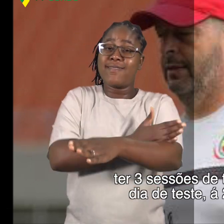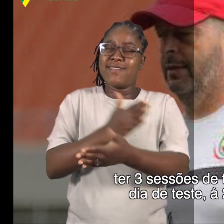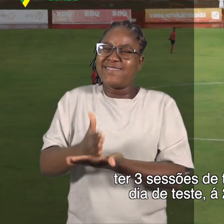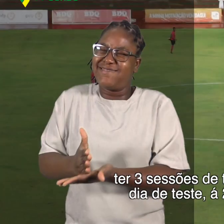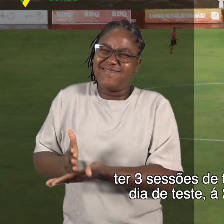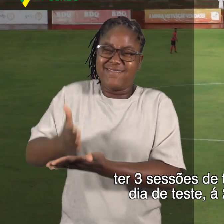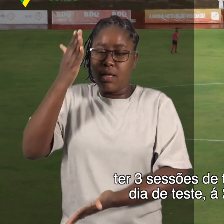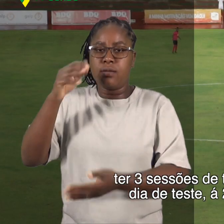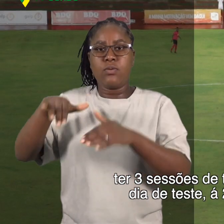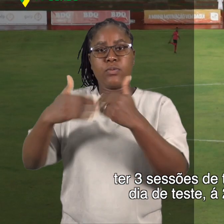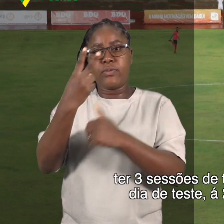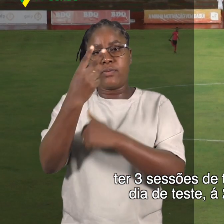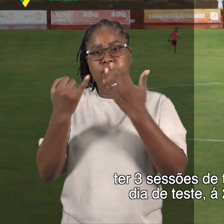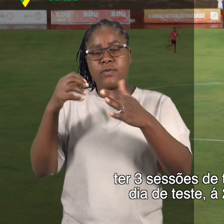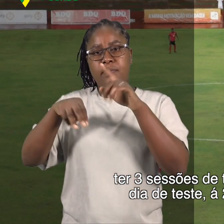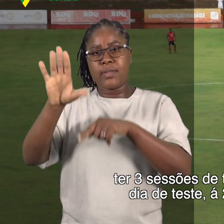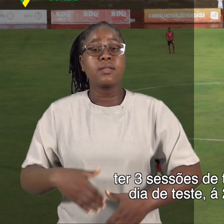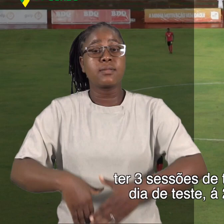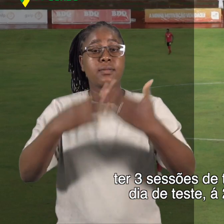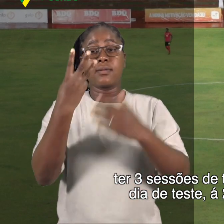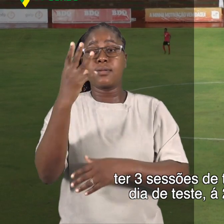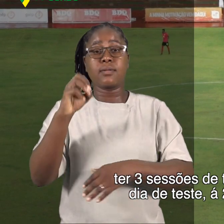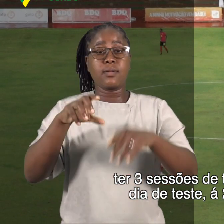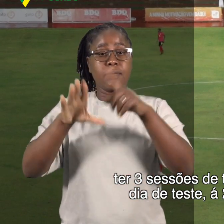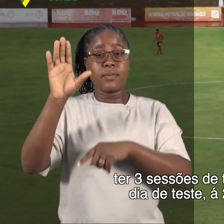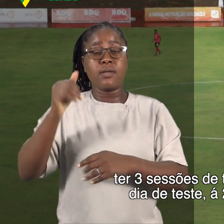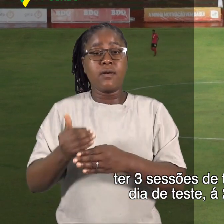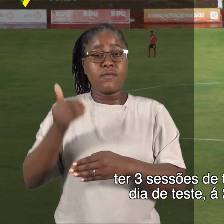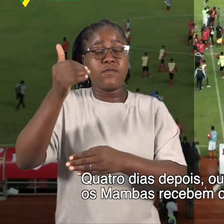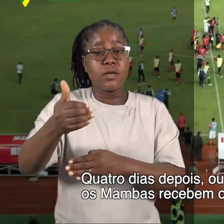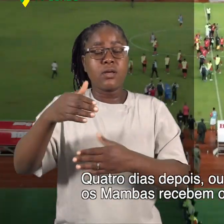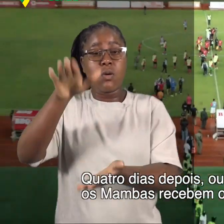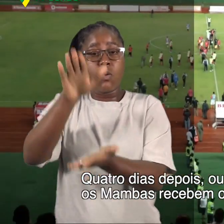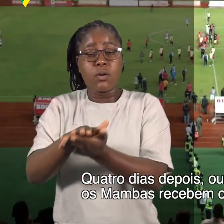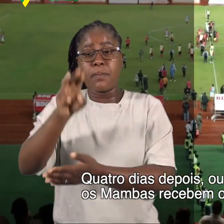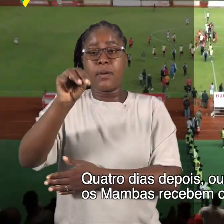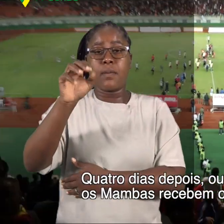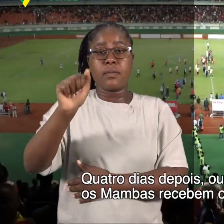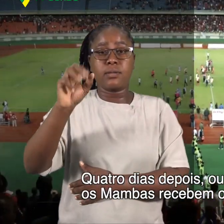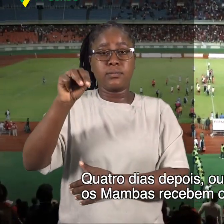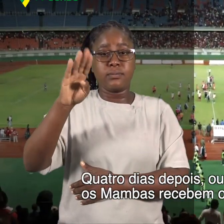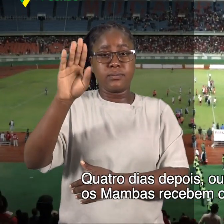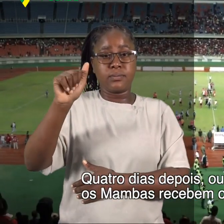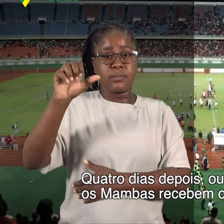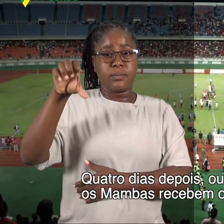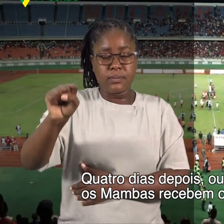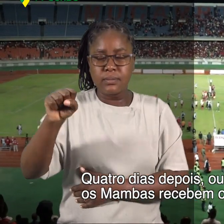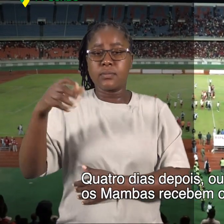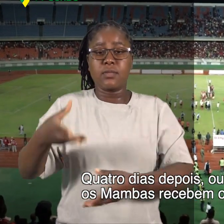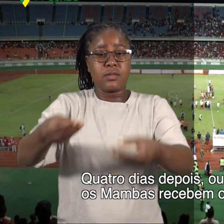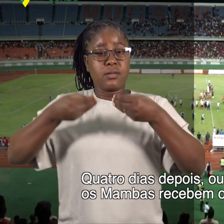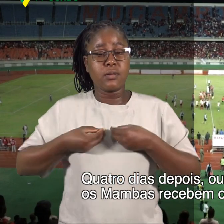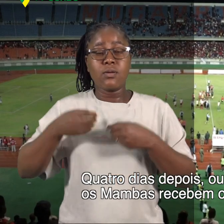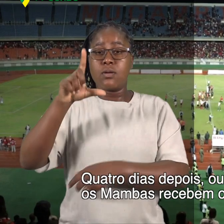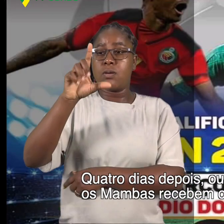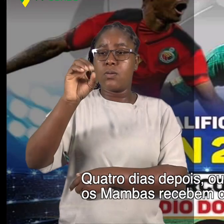Nacional projeta ter três sessões de treino antes do dia de teste, a 26 de março. Quatro dias